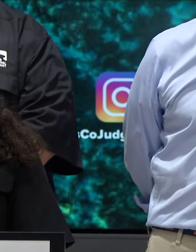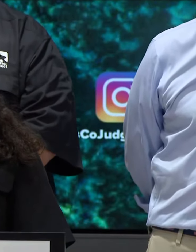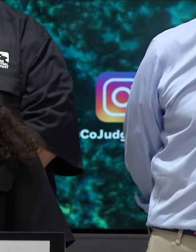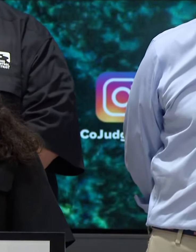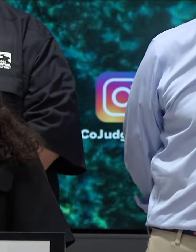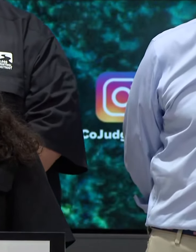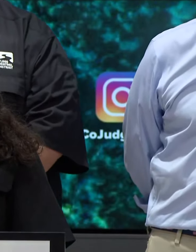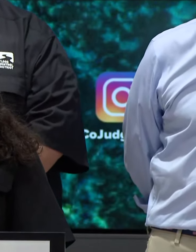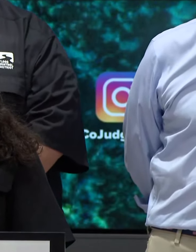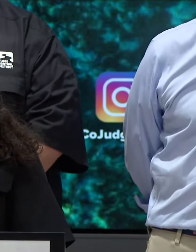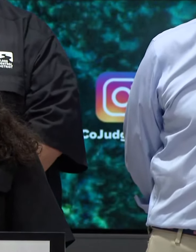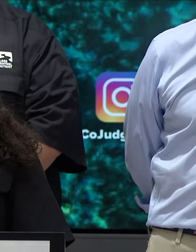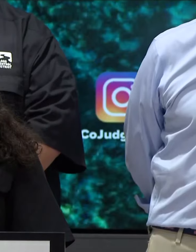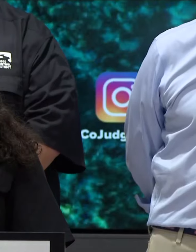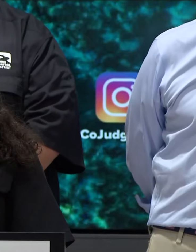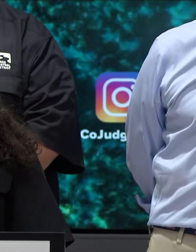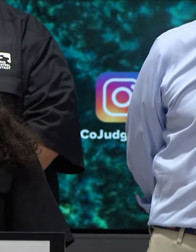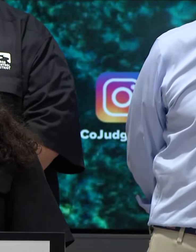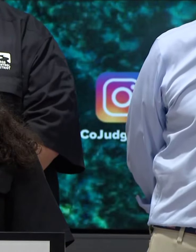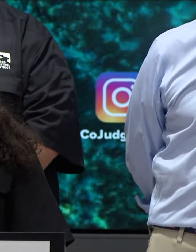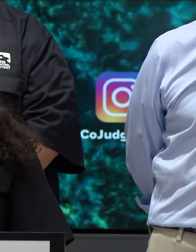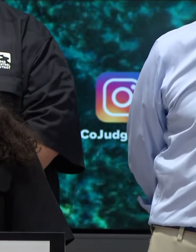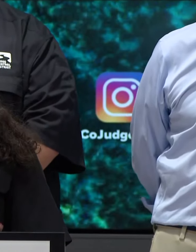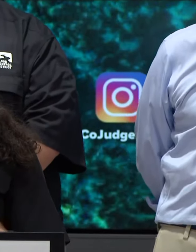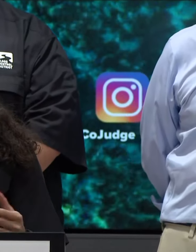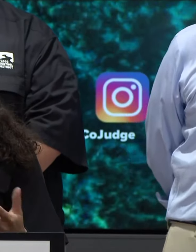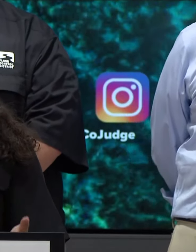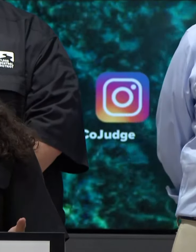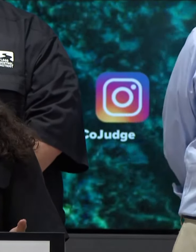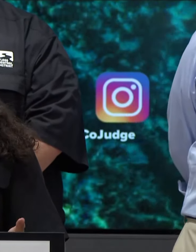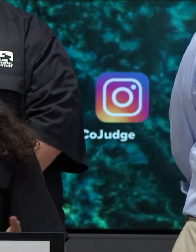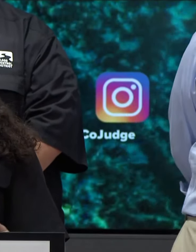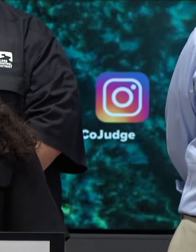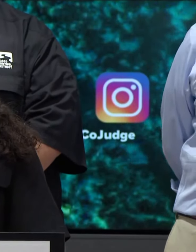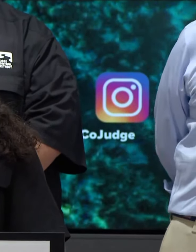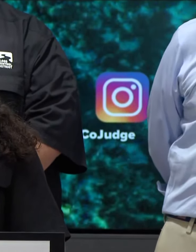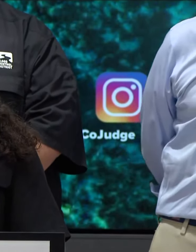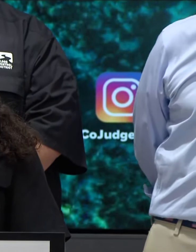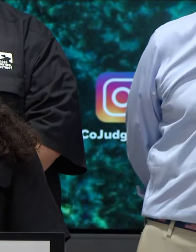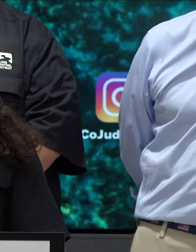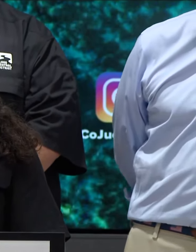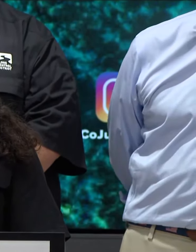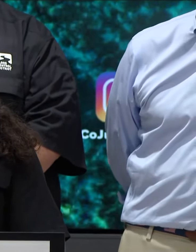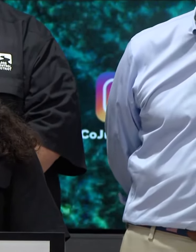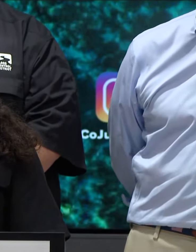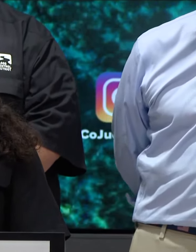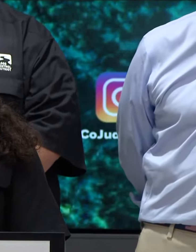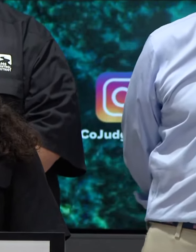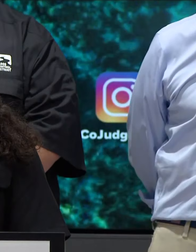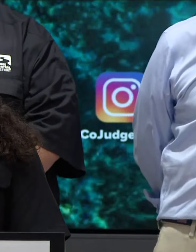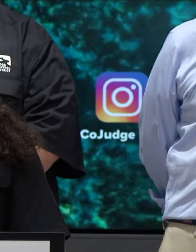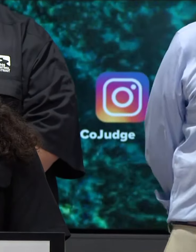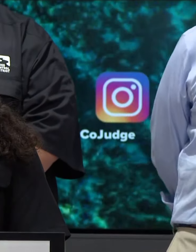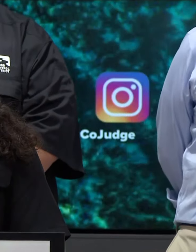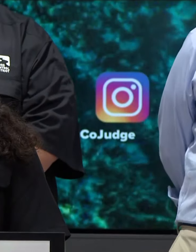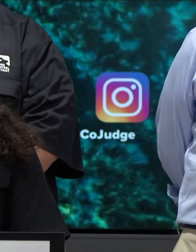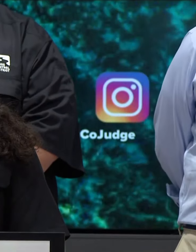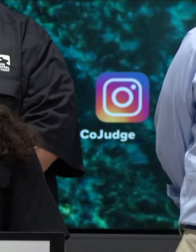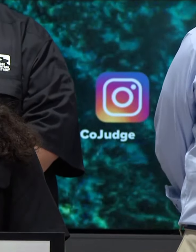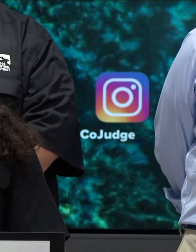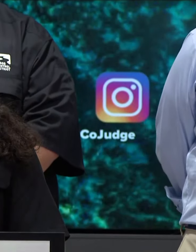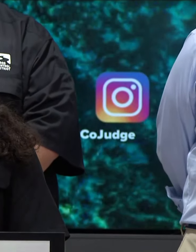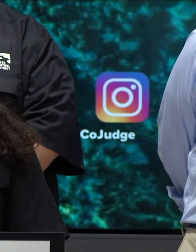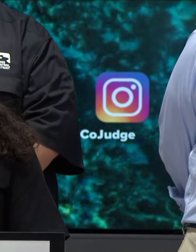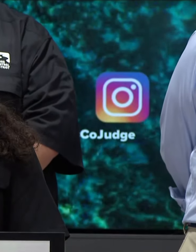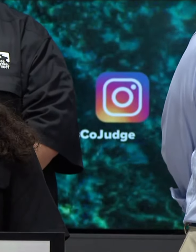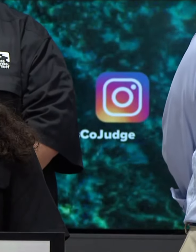mañana. Desde ayer nos ha estado buscando tanto a mí como al alcalde para ver cómo nos ayudan. El gobernador, como saben, está en un